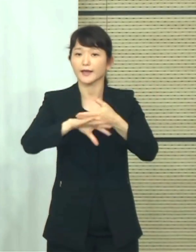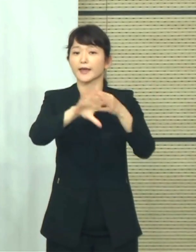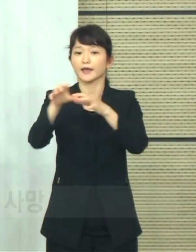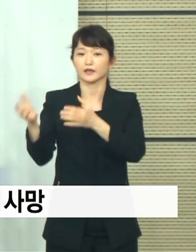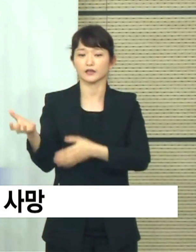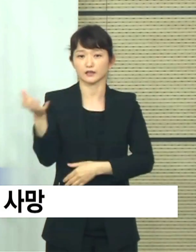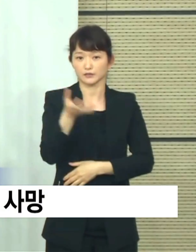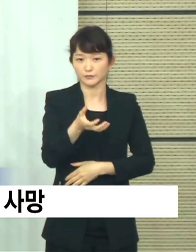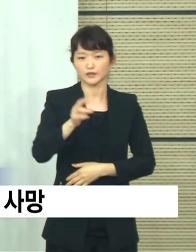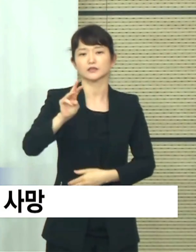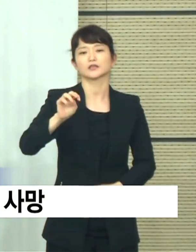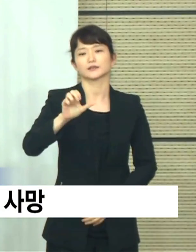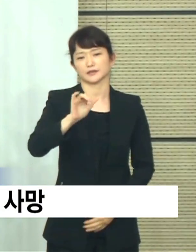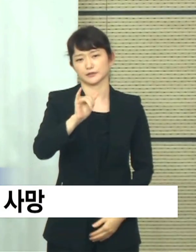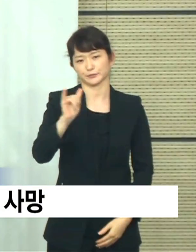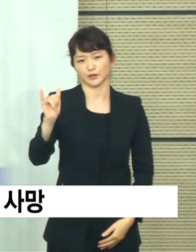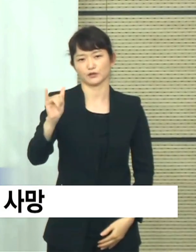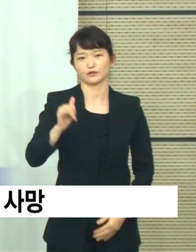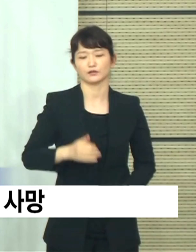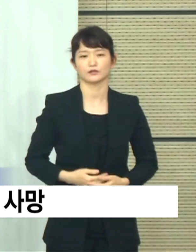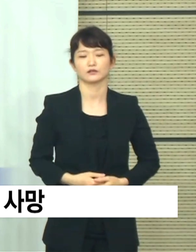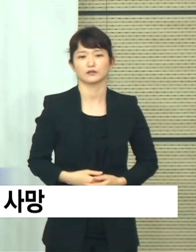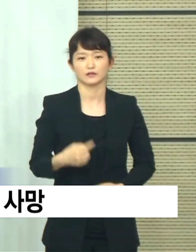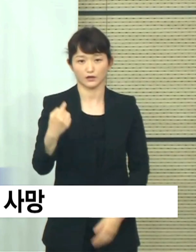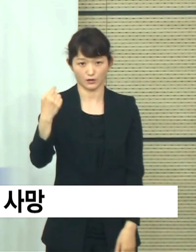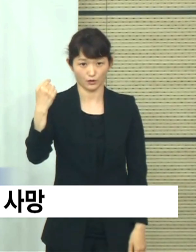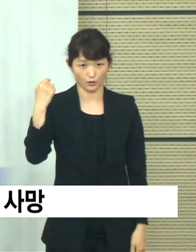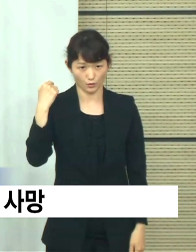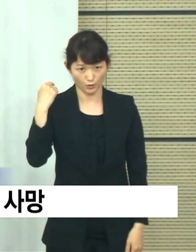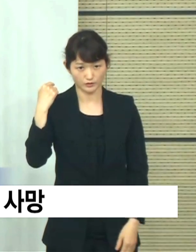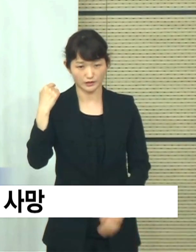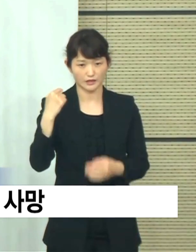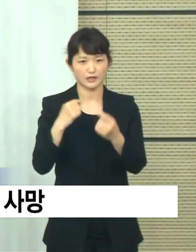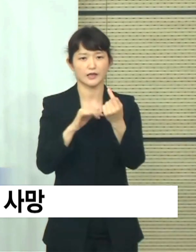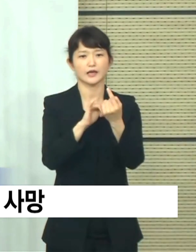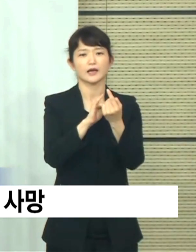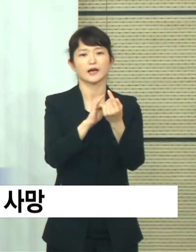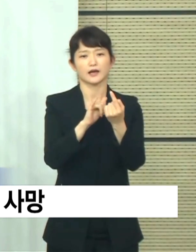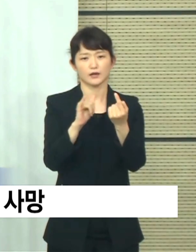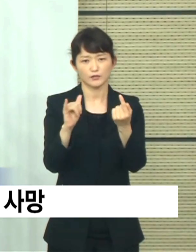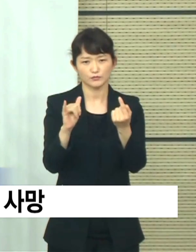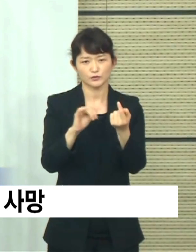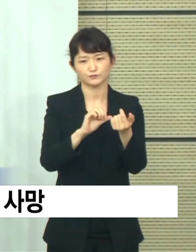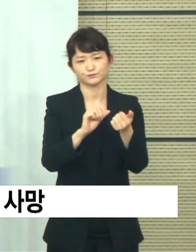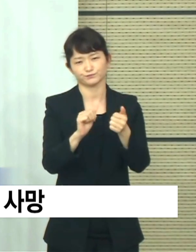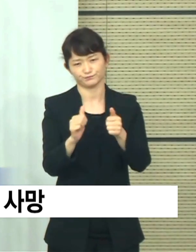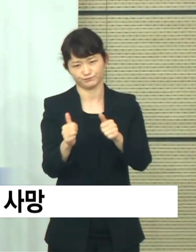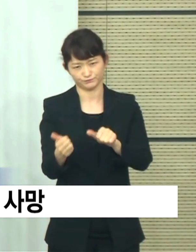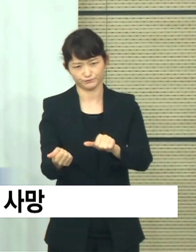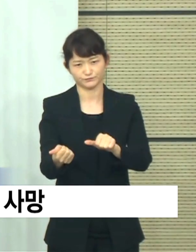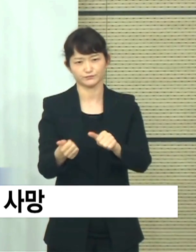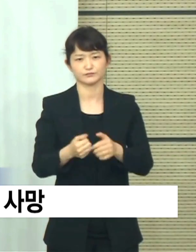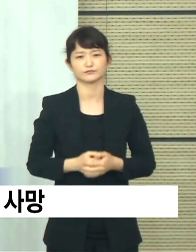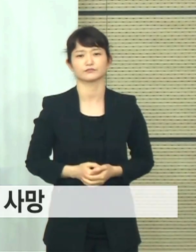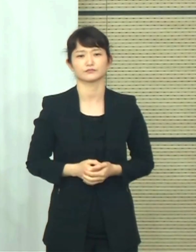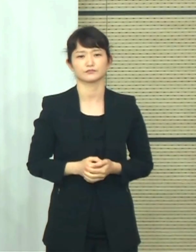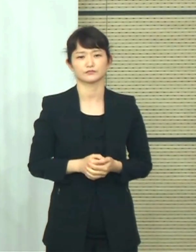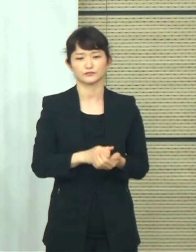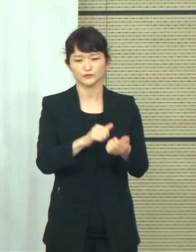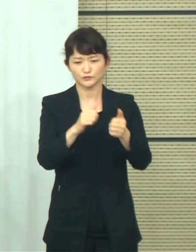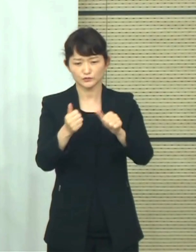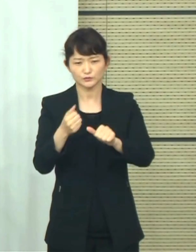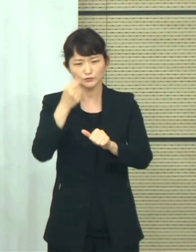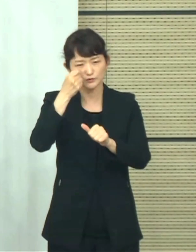환자는 35명입니다. 어제 한 분의 환자께서 유명을 달리하셨습니다. 고인의 명복을